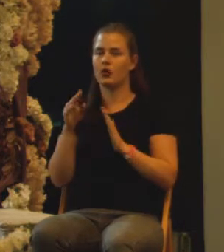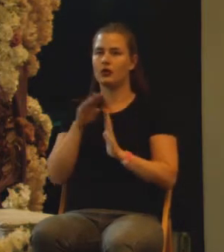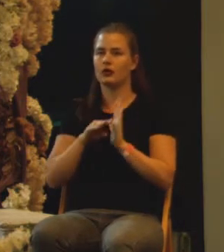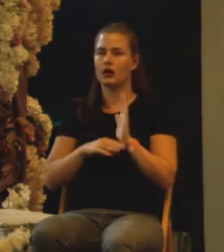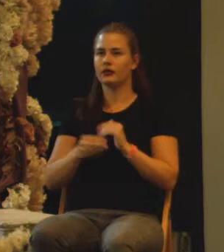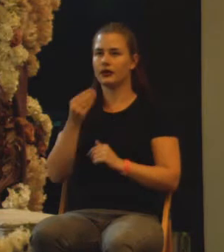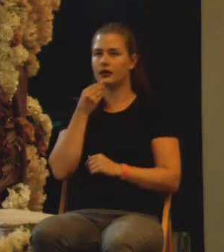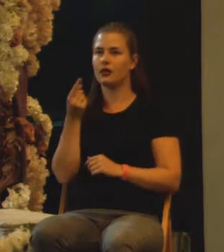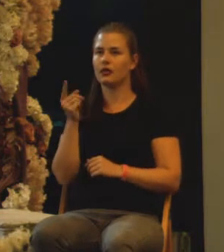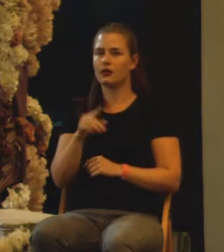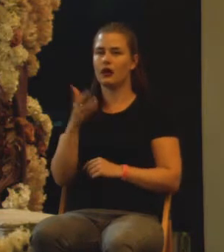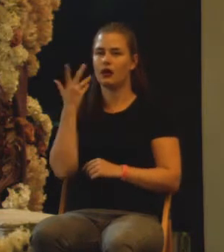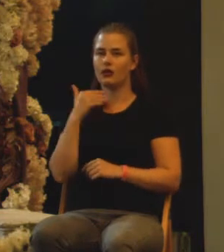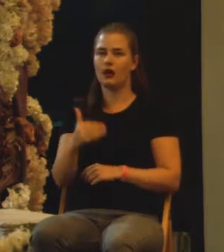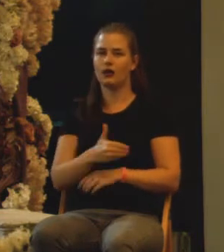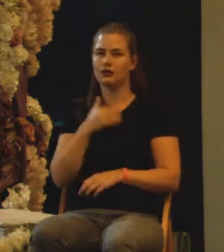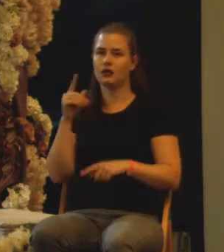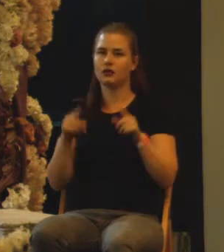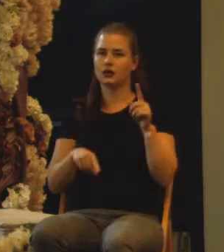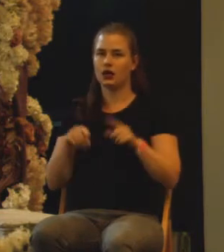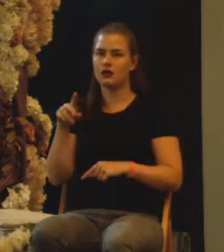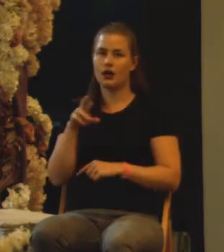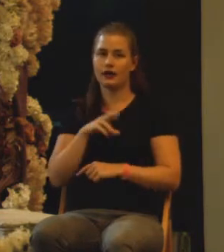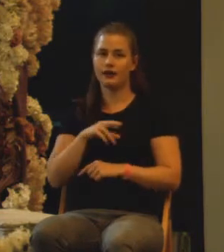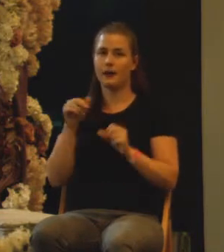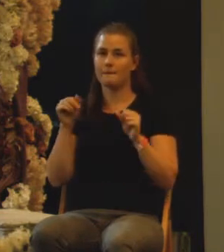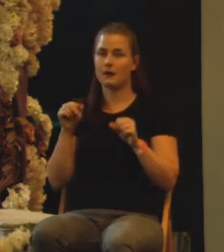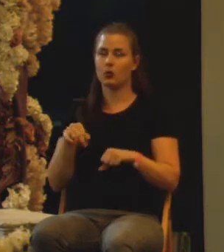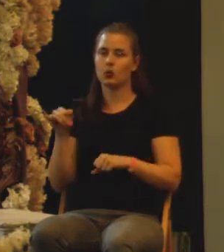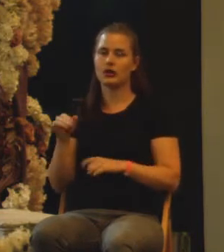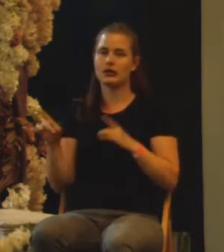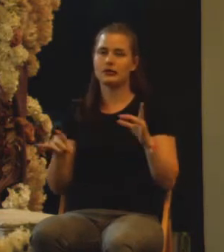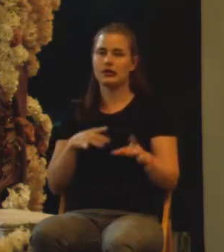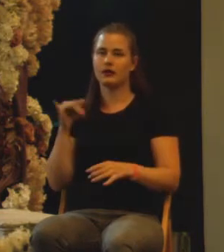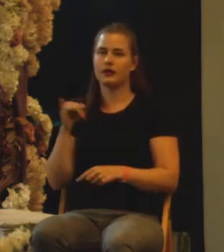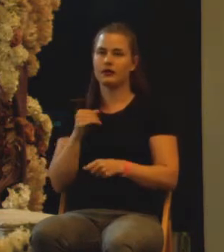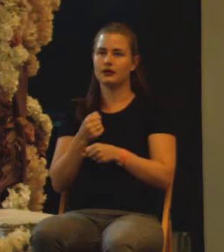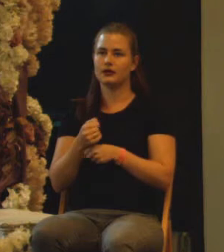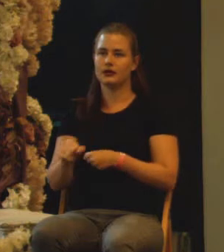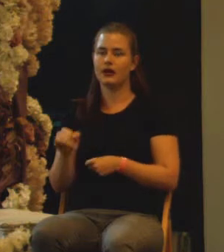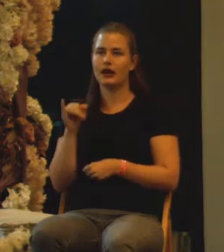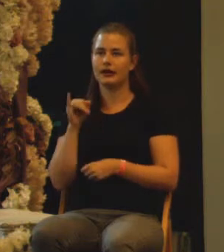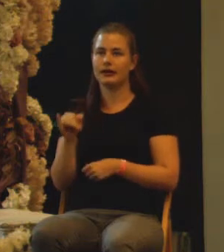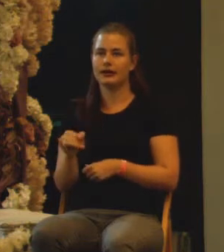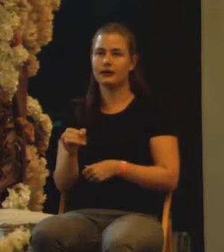тогда, когда они хотят. Иногда, конечно же, я могу и стрессовать, и заставлять, и бить